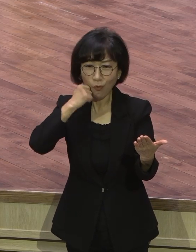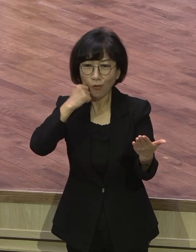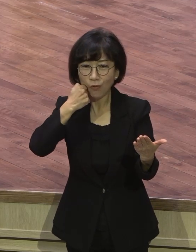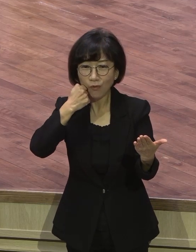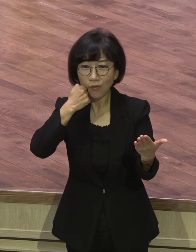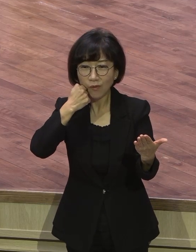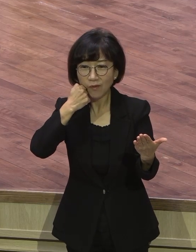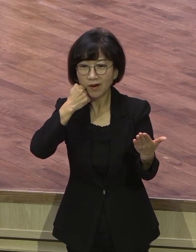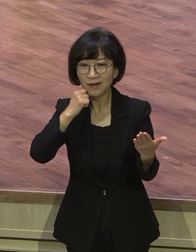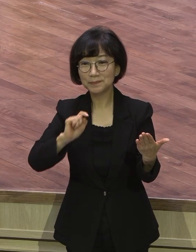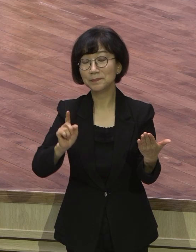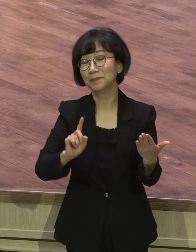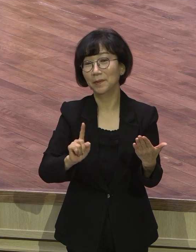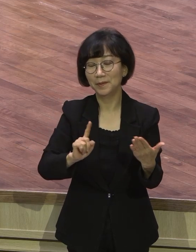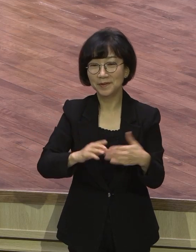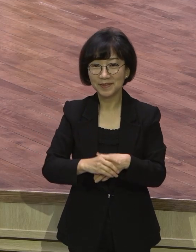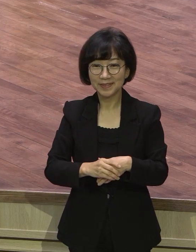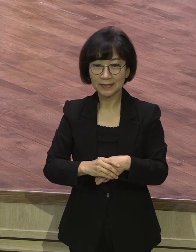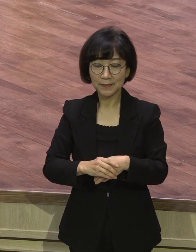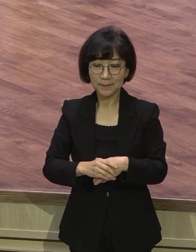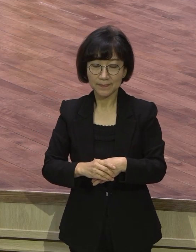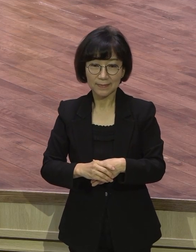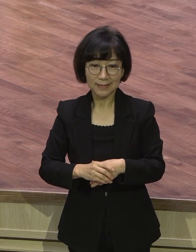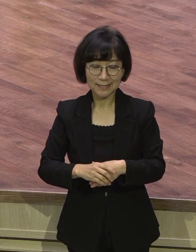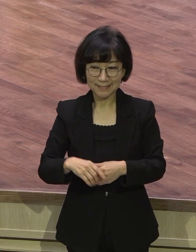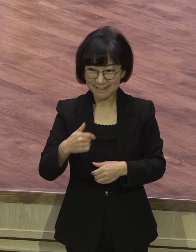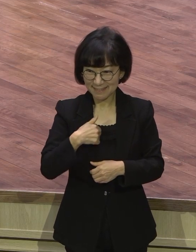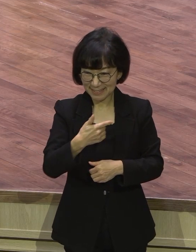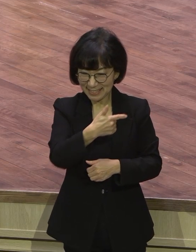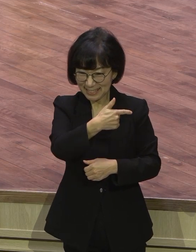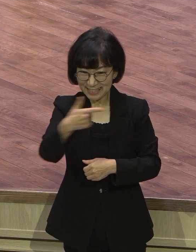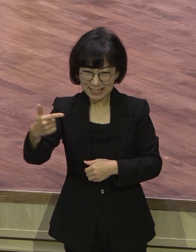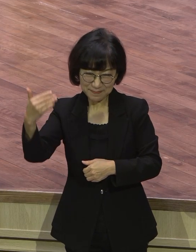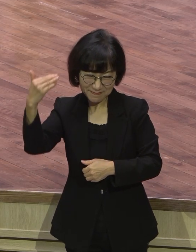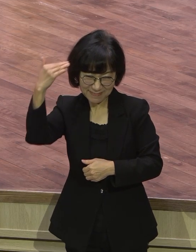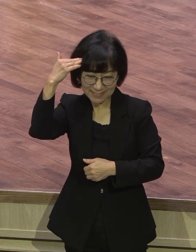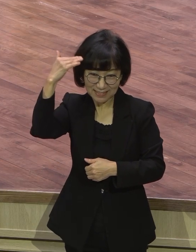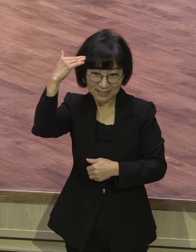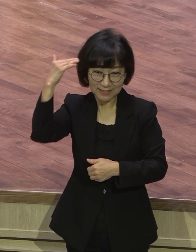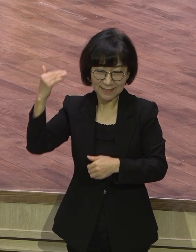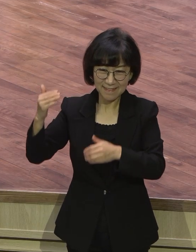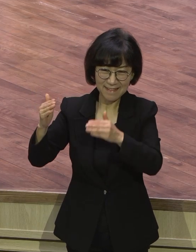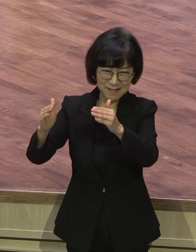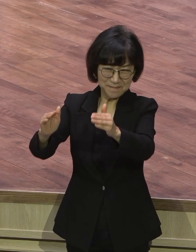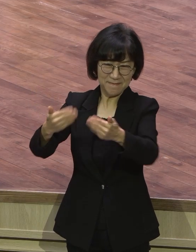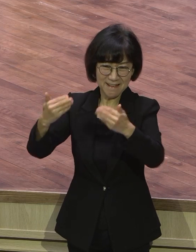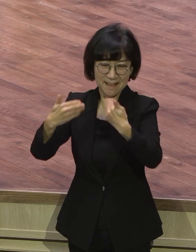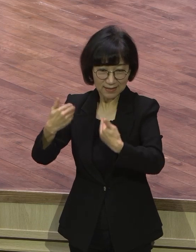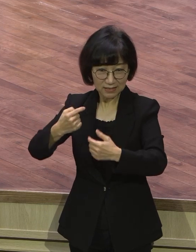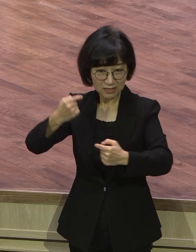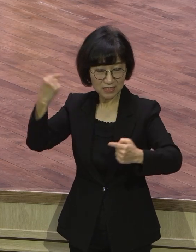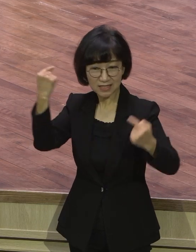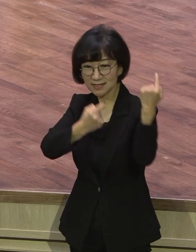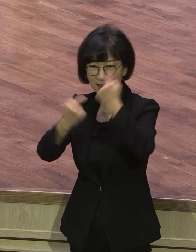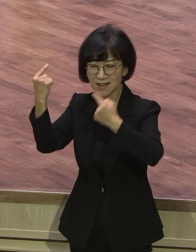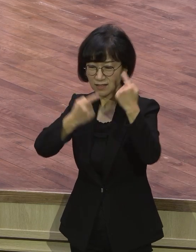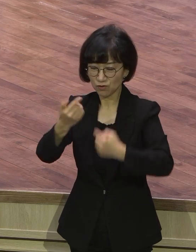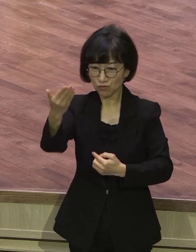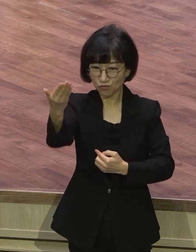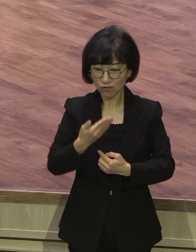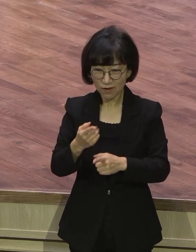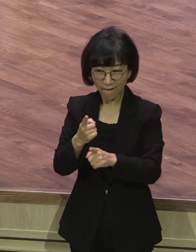내게 큰 해를 끼치고 씻기 힘든 상처를 준